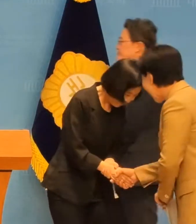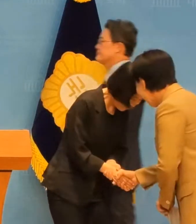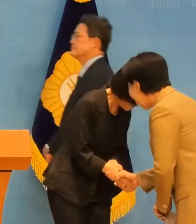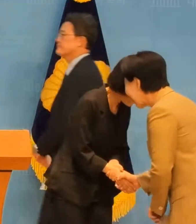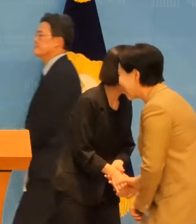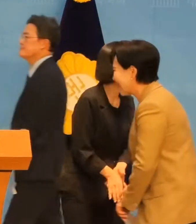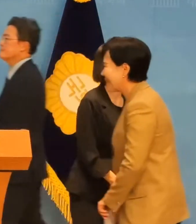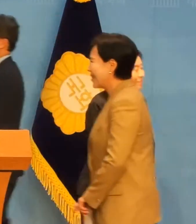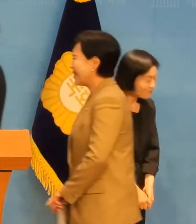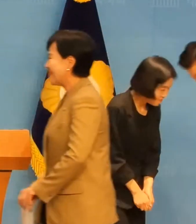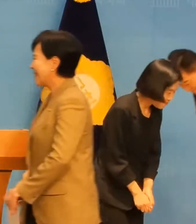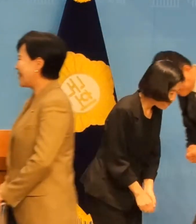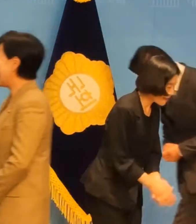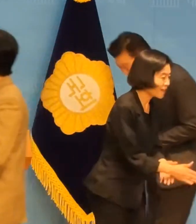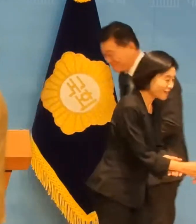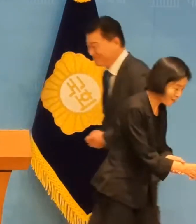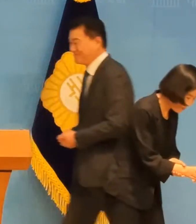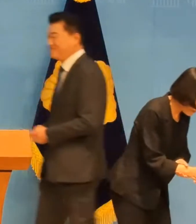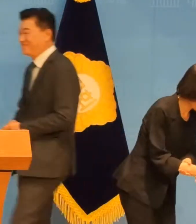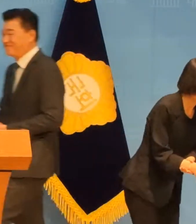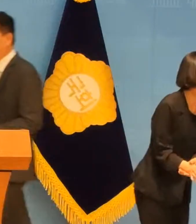수고하셨습니다.